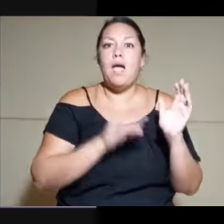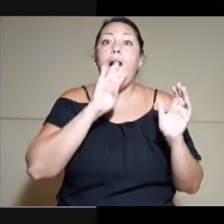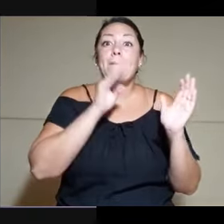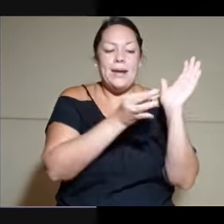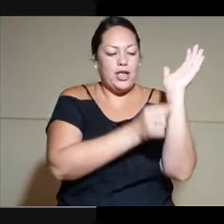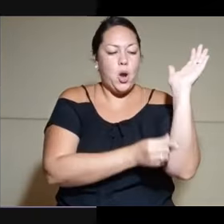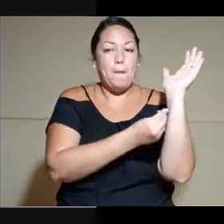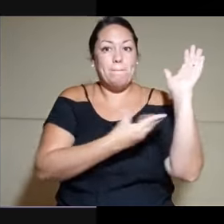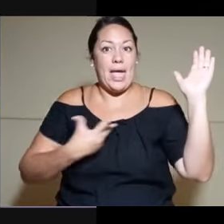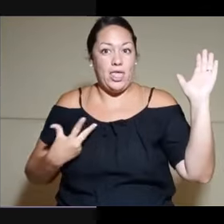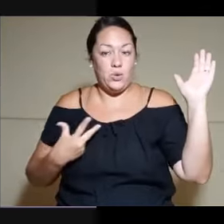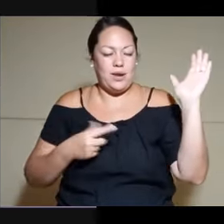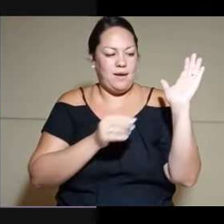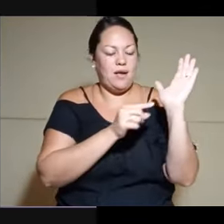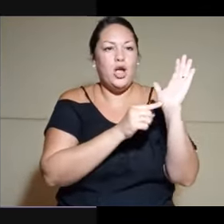Entonces,